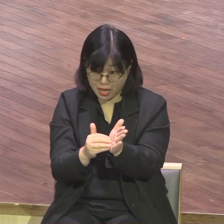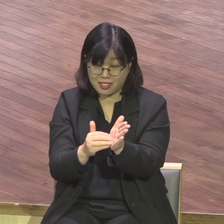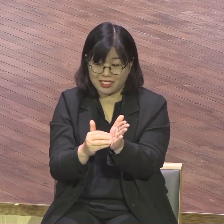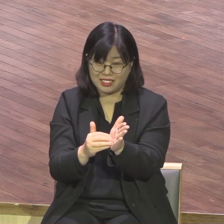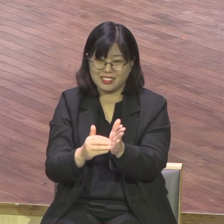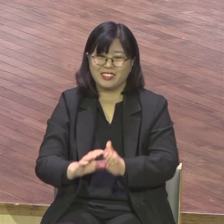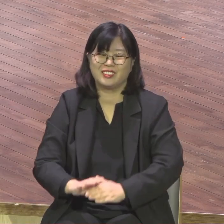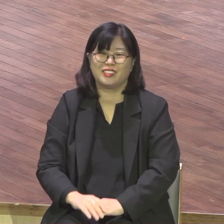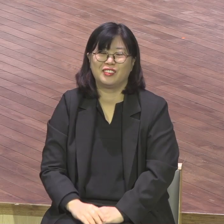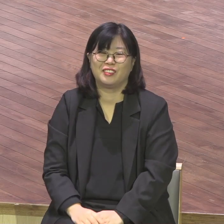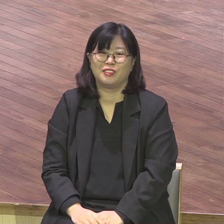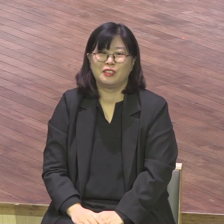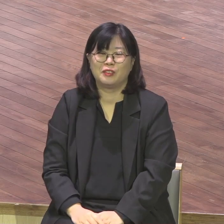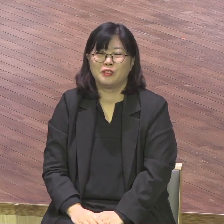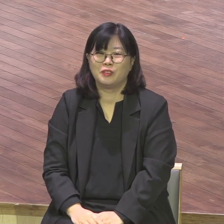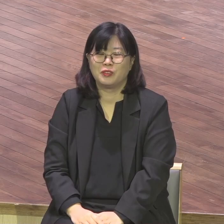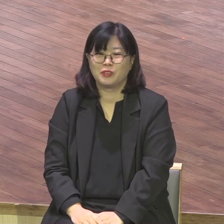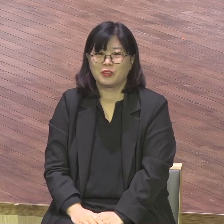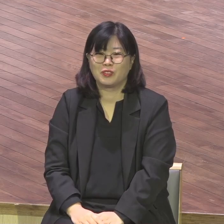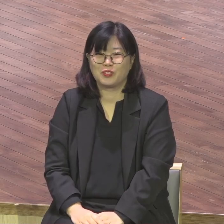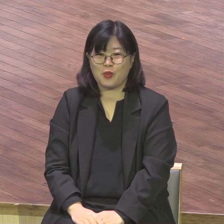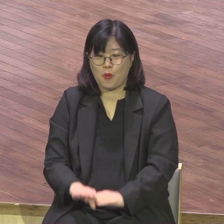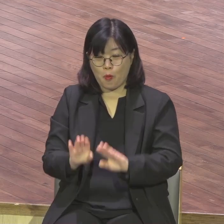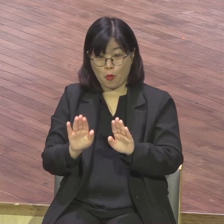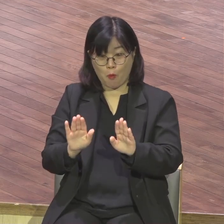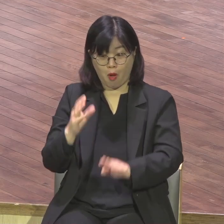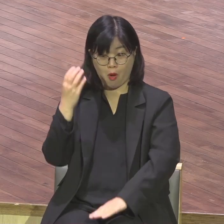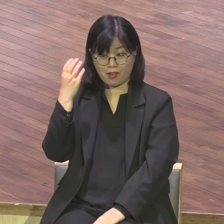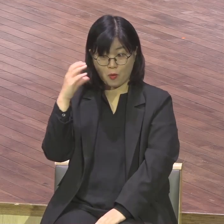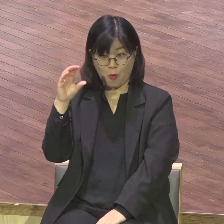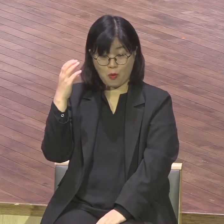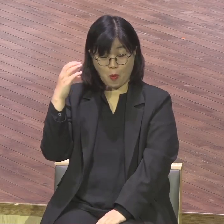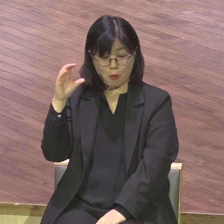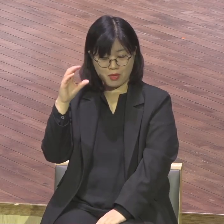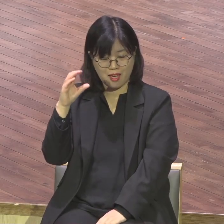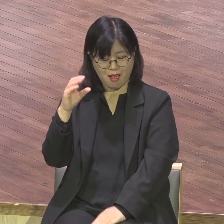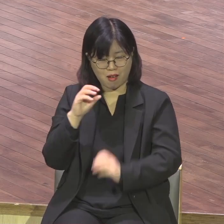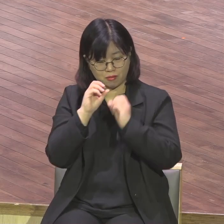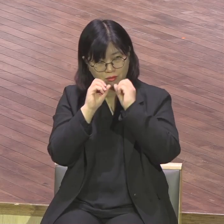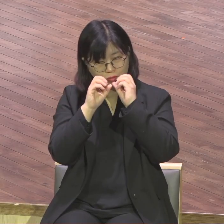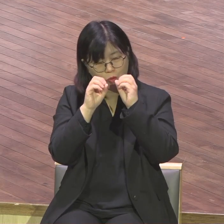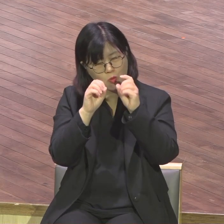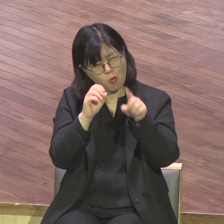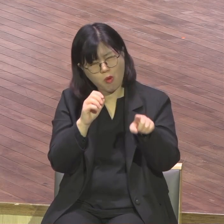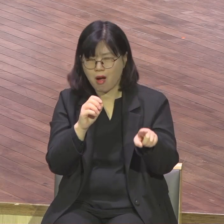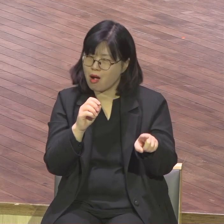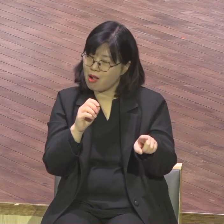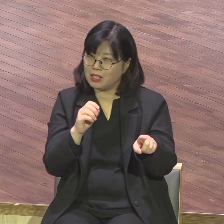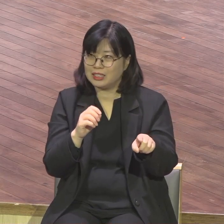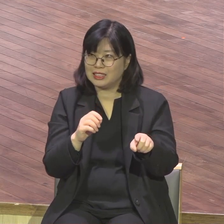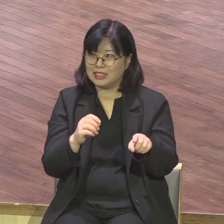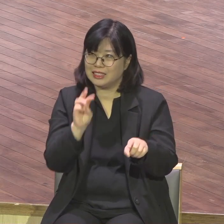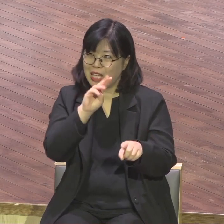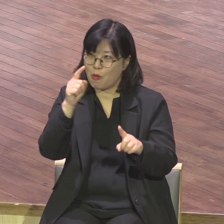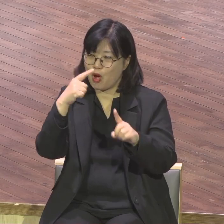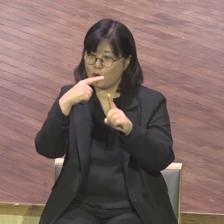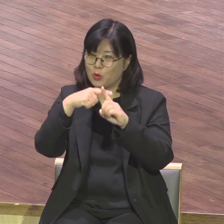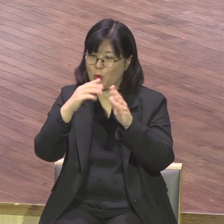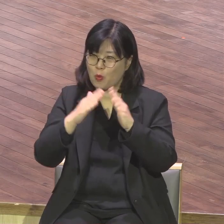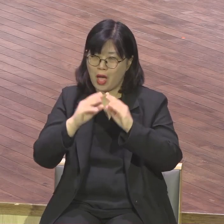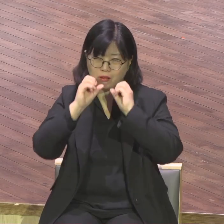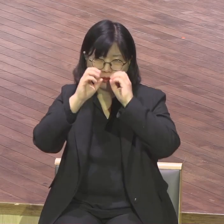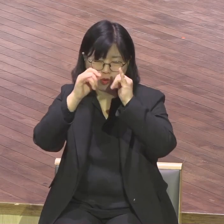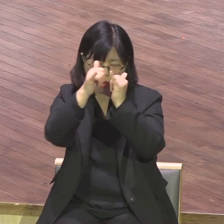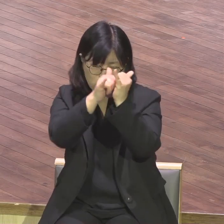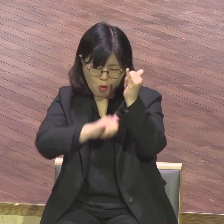콜롬비아 캠프는 여원교회 선교 역사에서 아주 중요한 그런